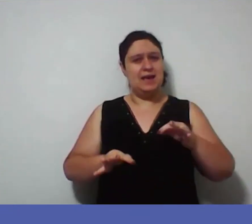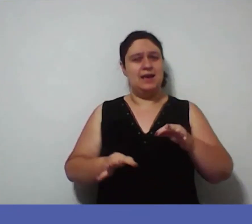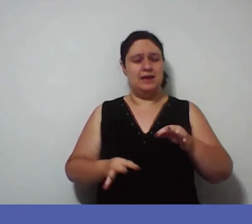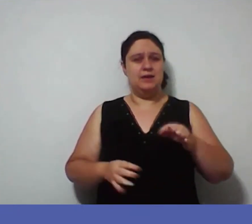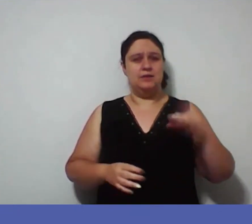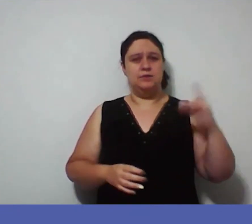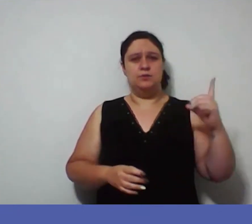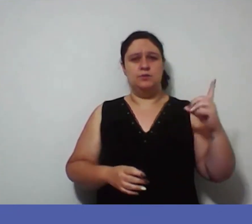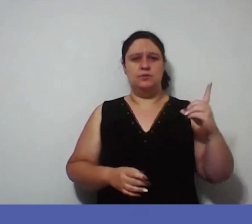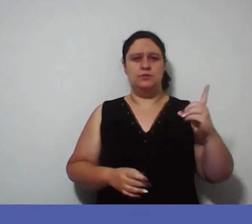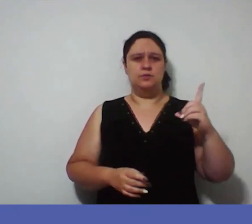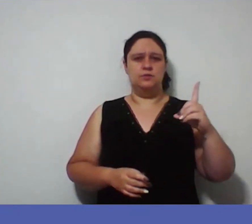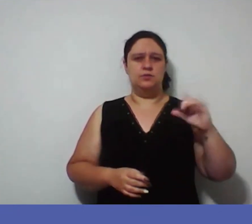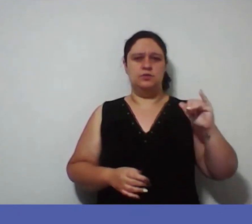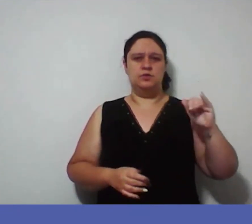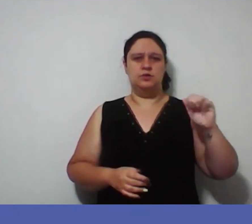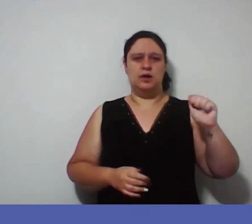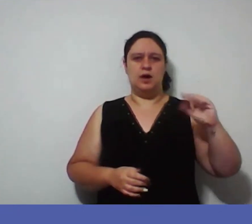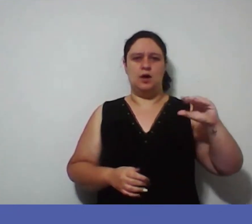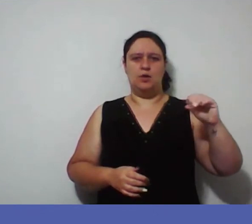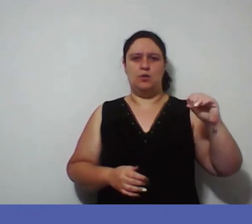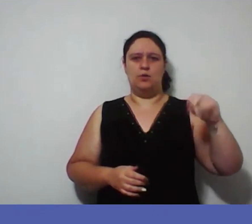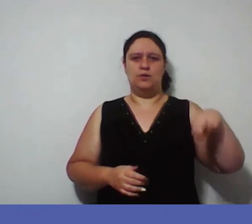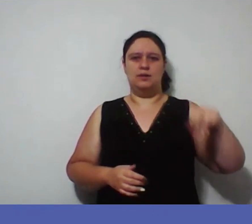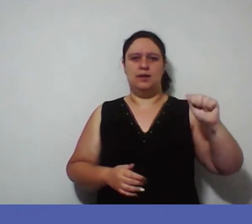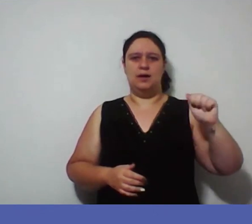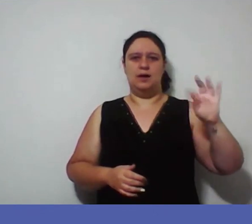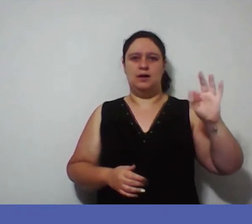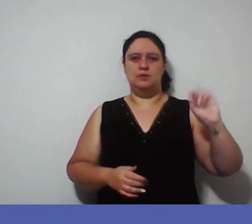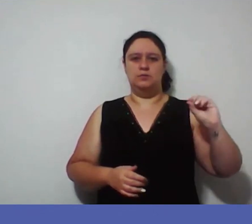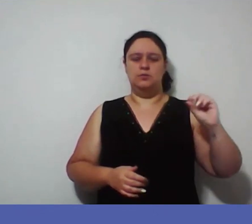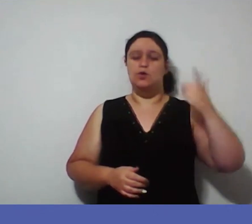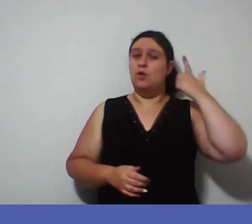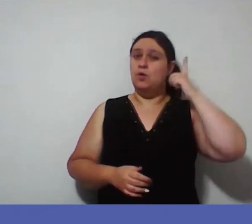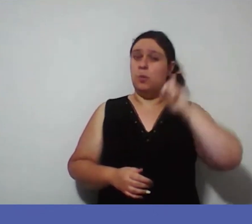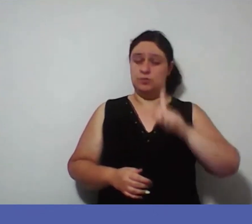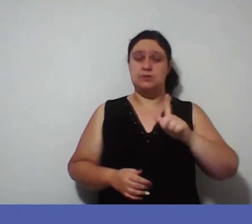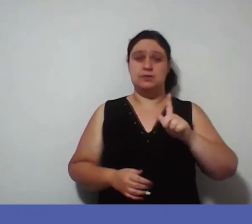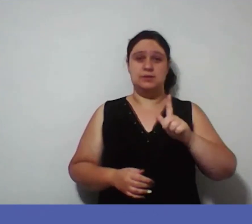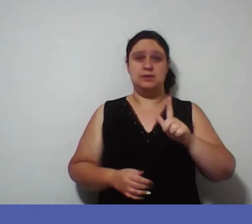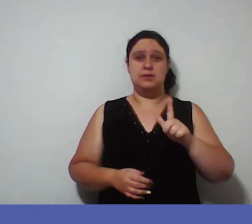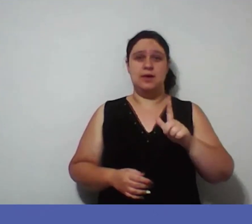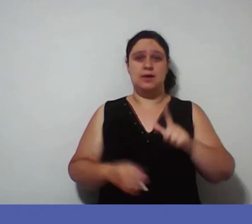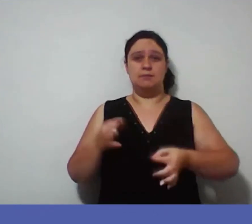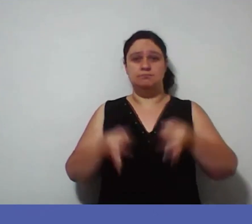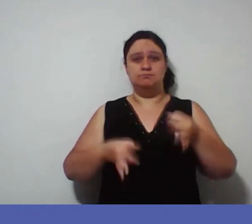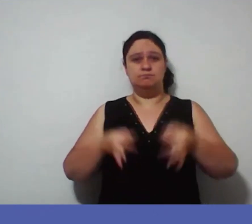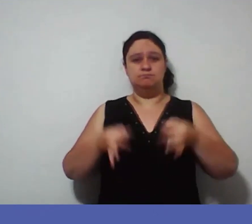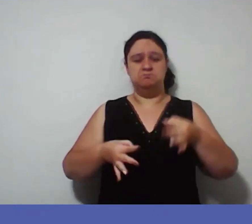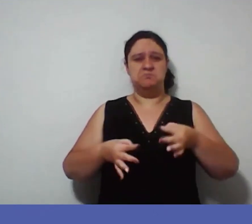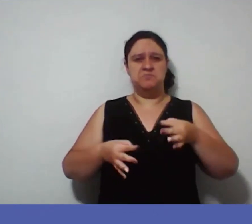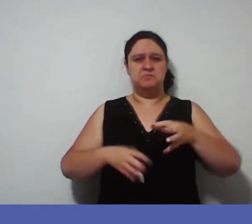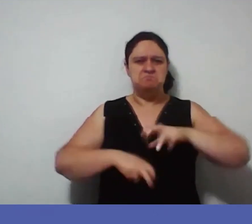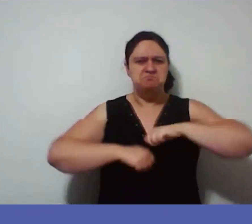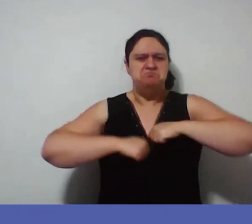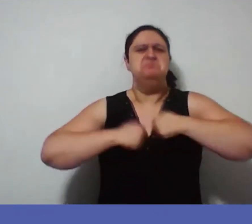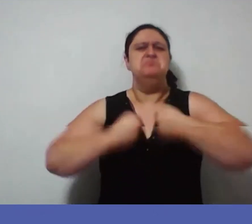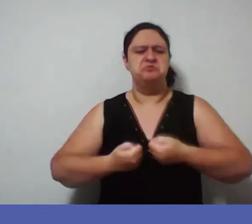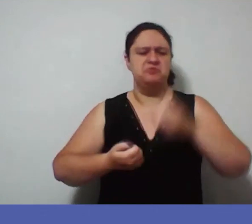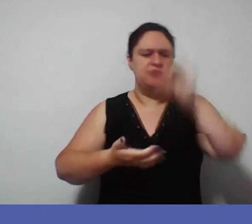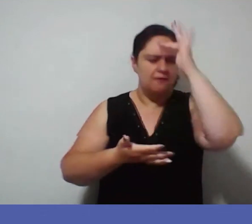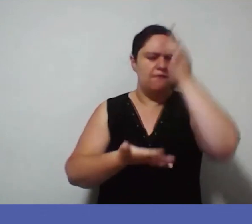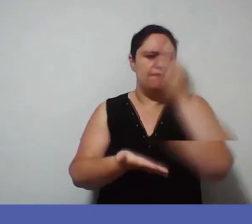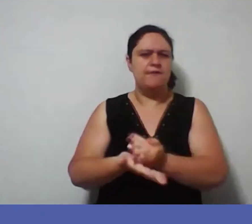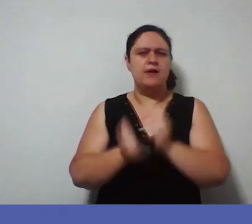mesmos justa preeminência e muita intrepidez na fé em Cristo Jesus. Irmãos,